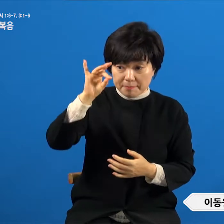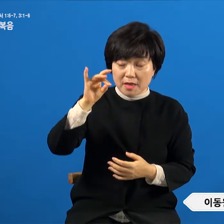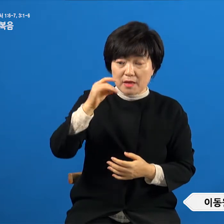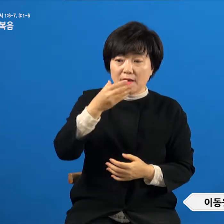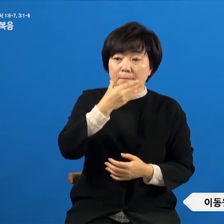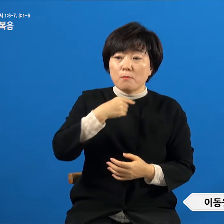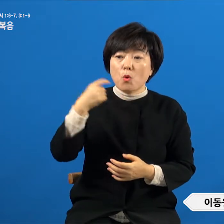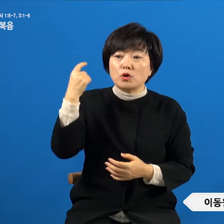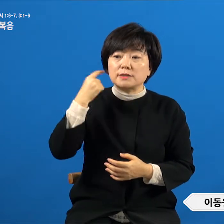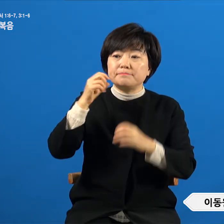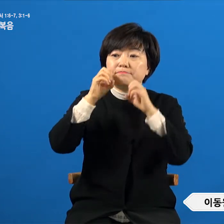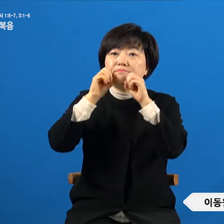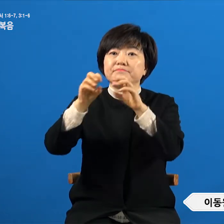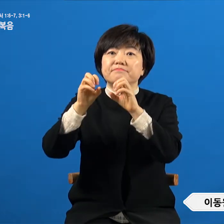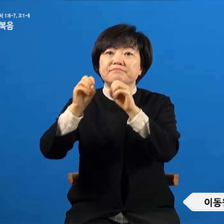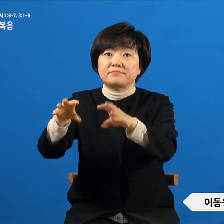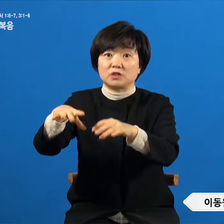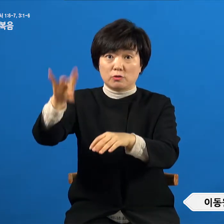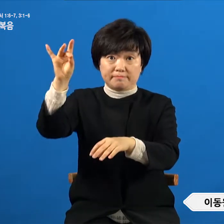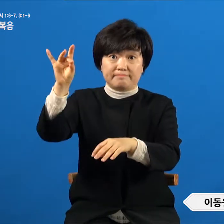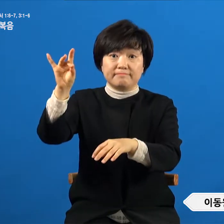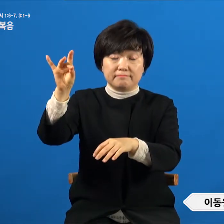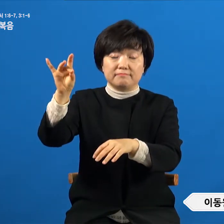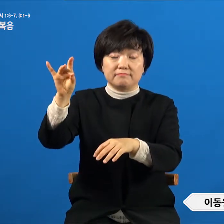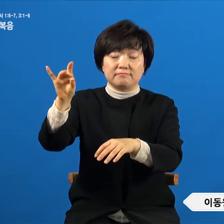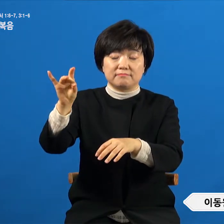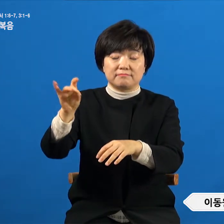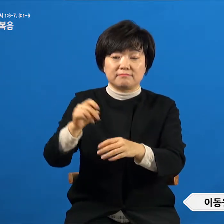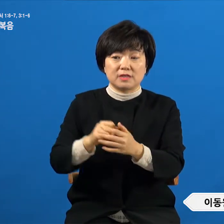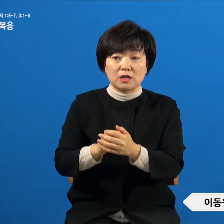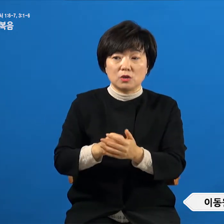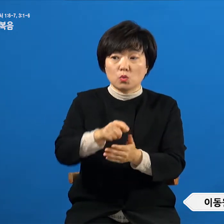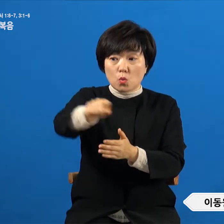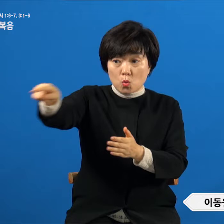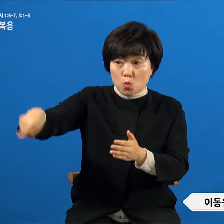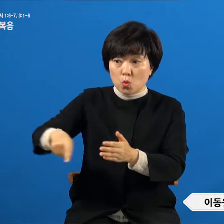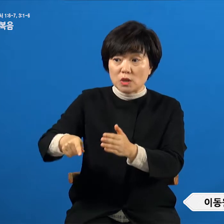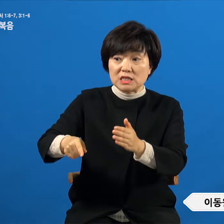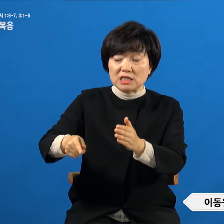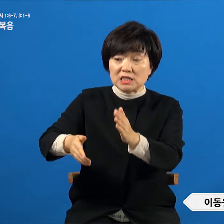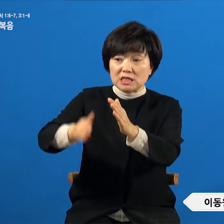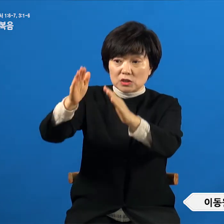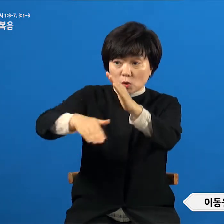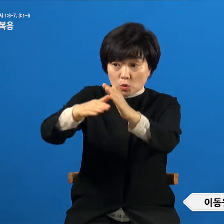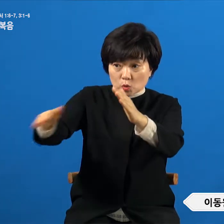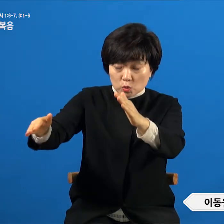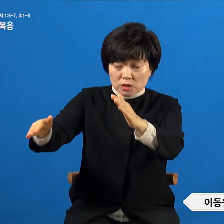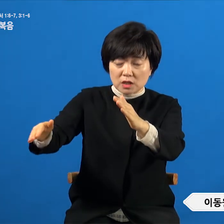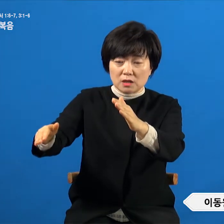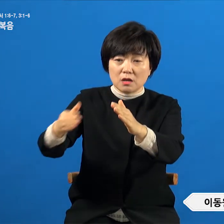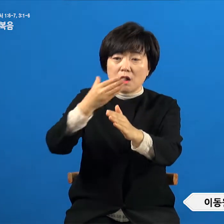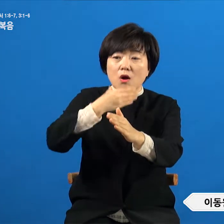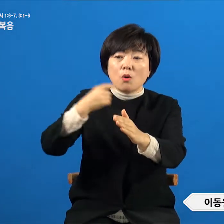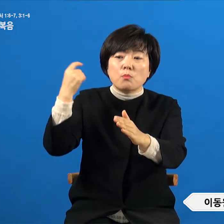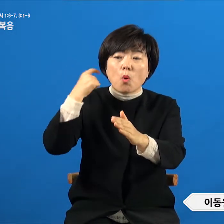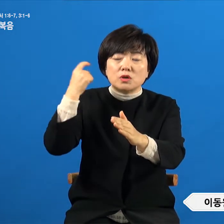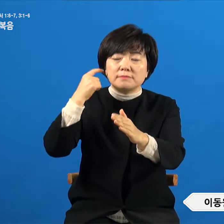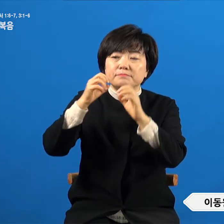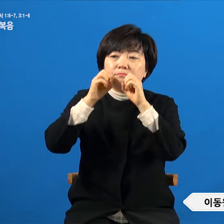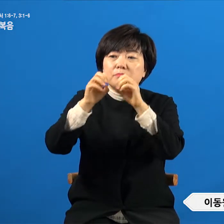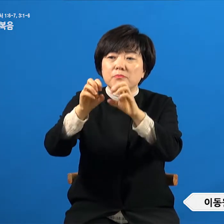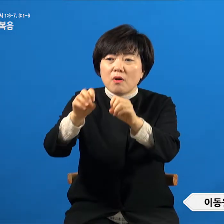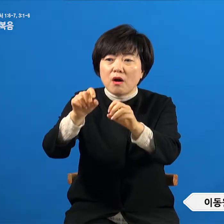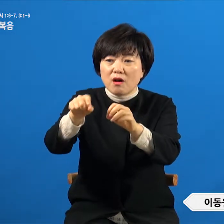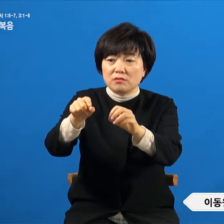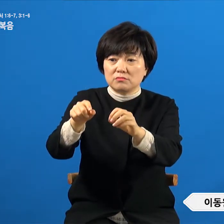전해졌던 복음의 정체, 그리고 갈라디아 교우들이 결코 떠나지 말았어야 할 이 복음의